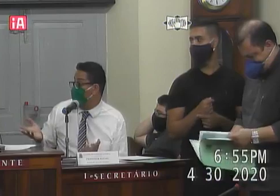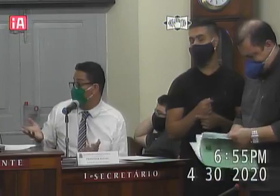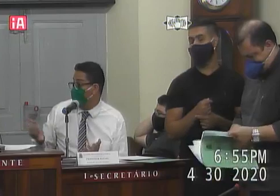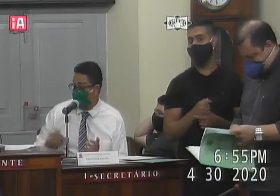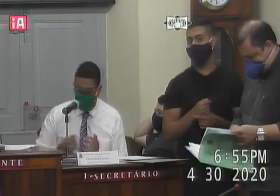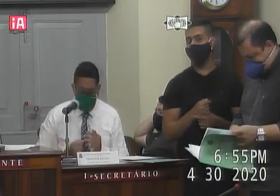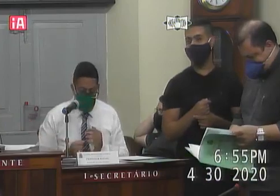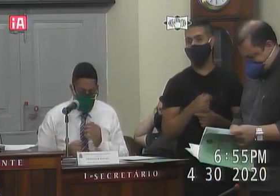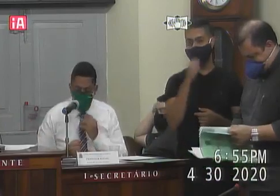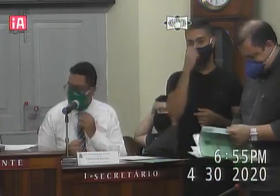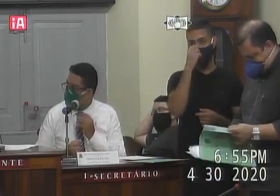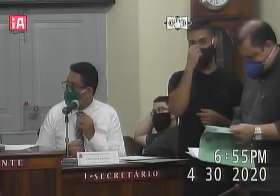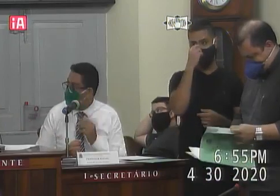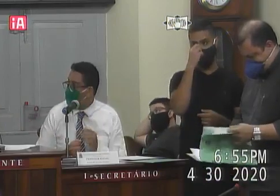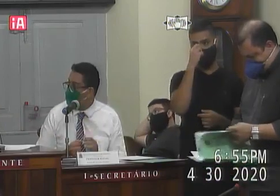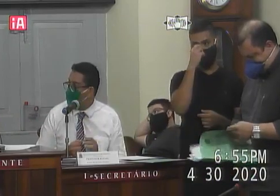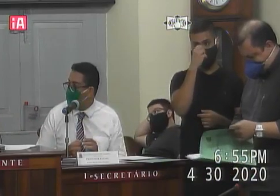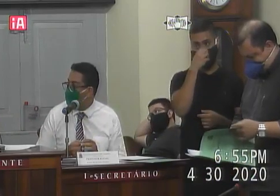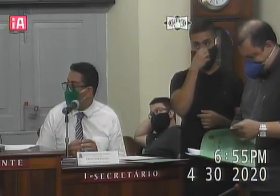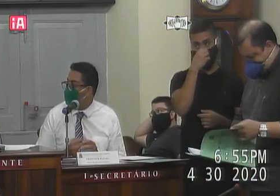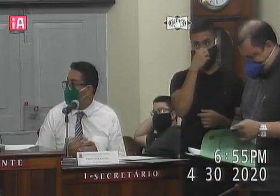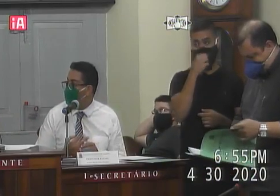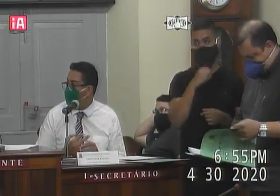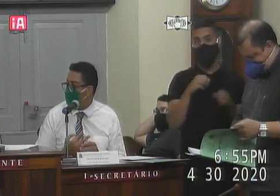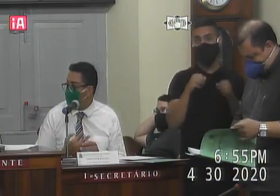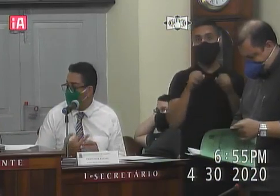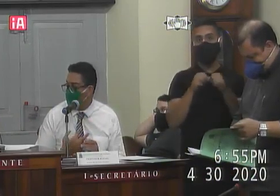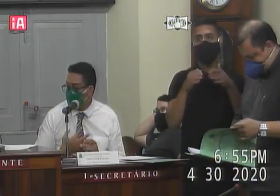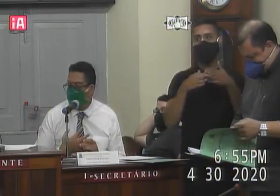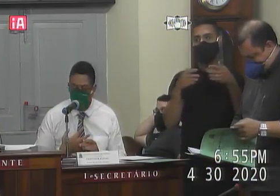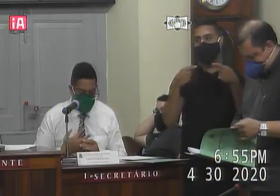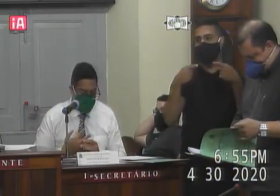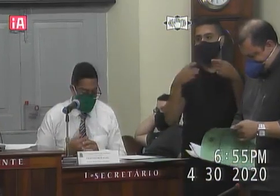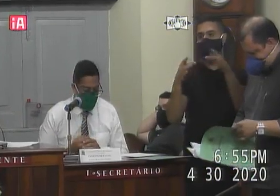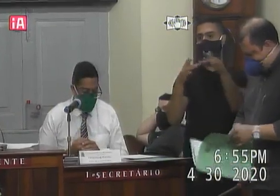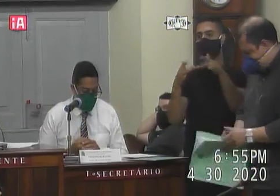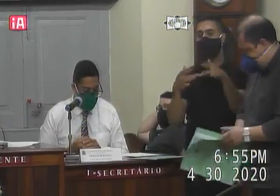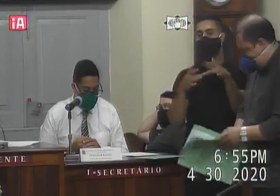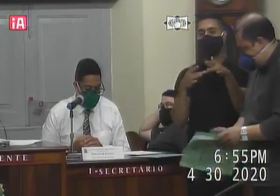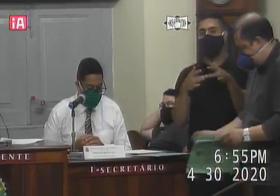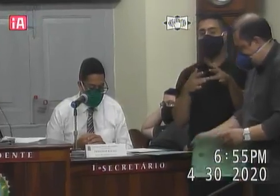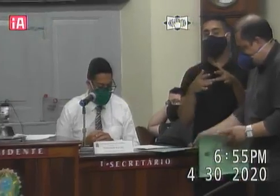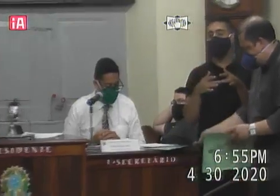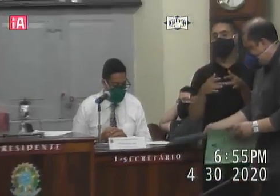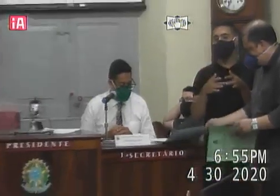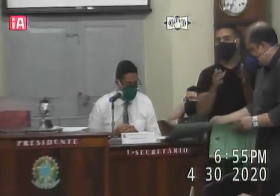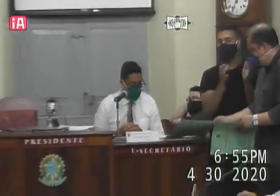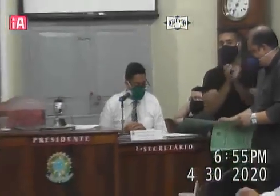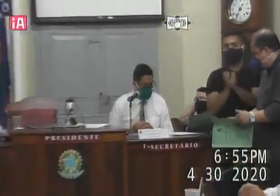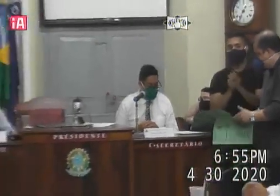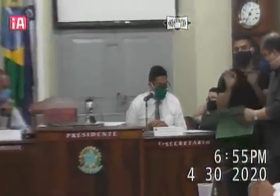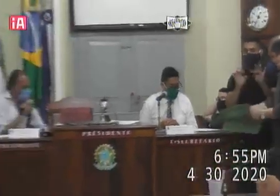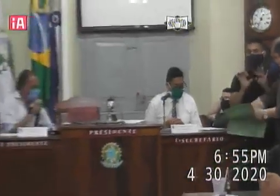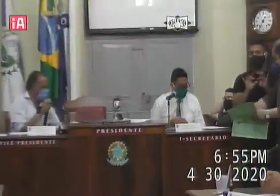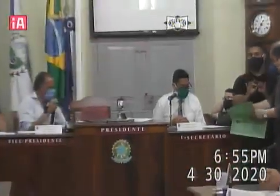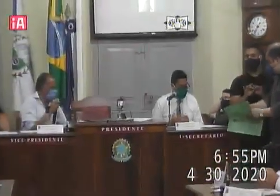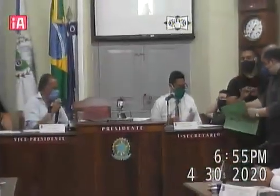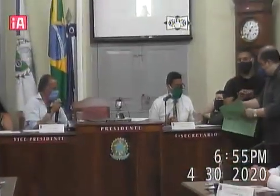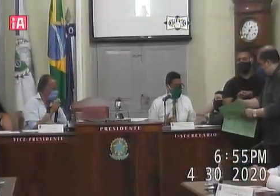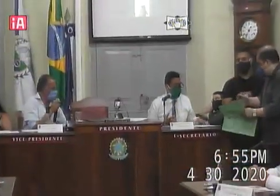Então é isso que eu estou solicitando, que entre em contato com as comissões, para as comissões expelir